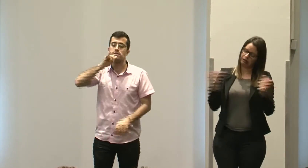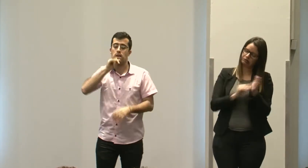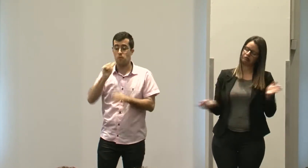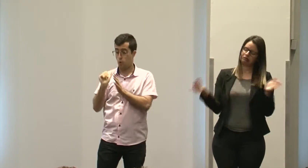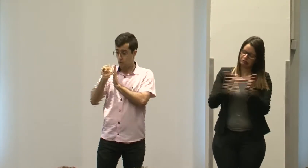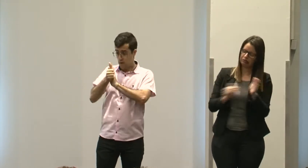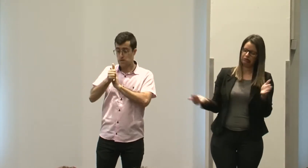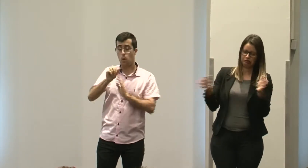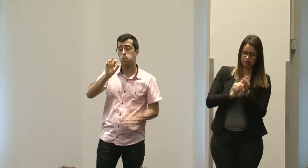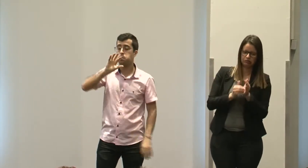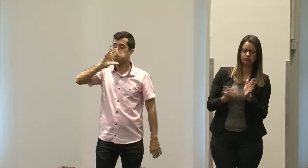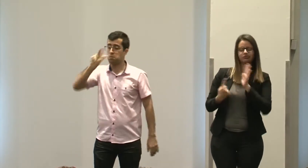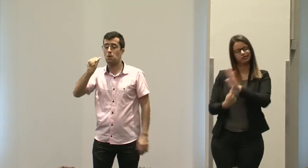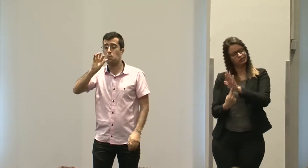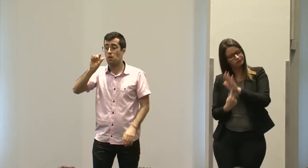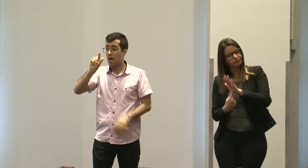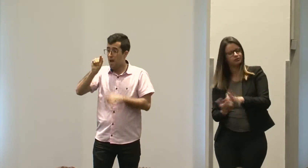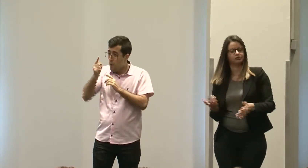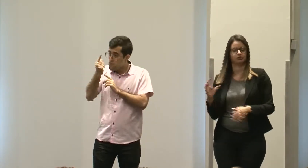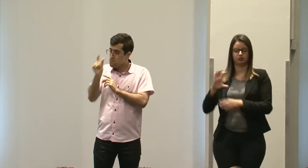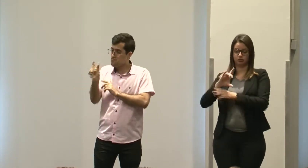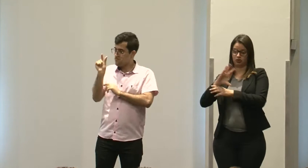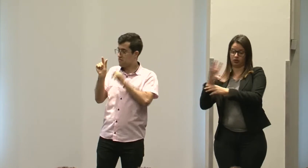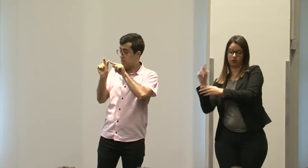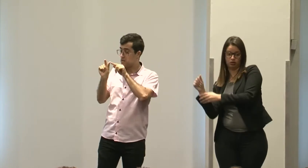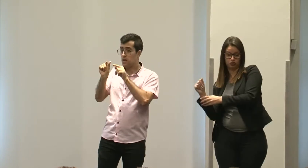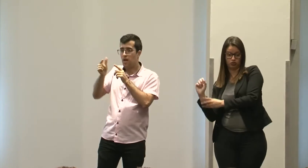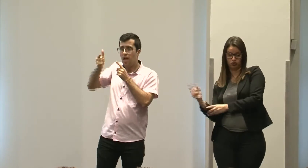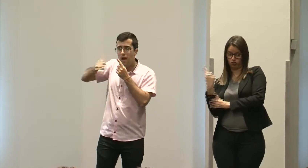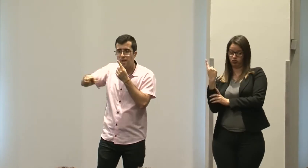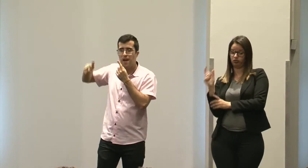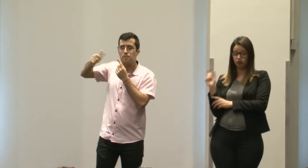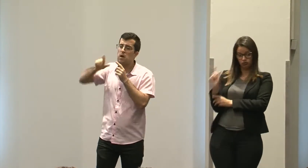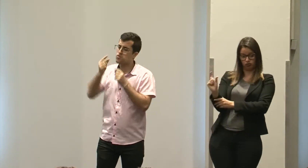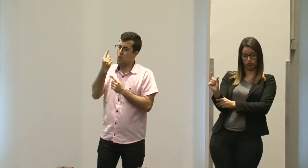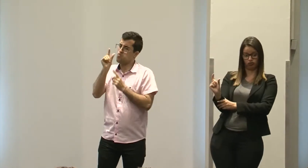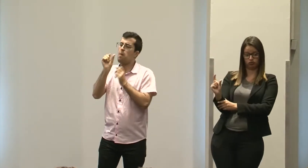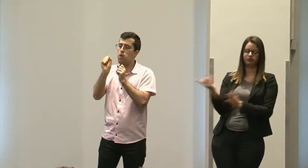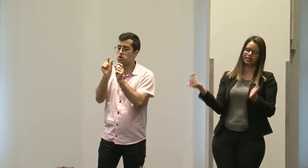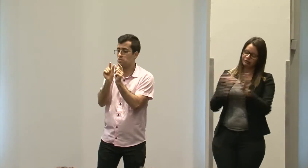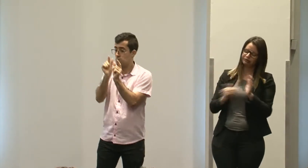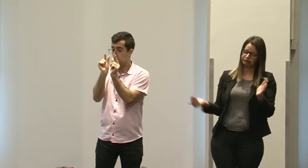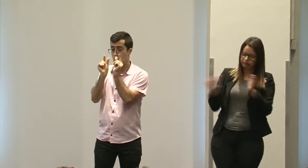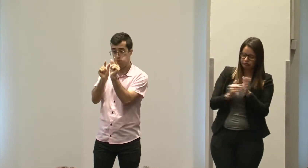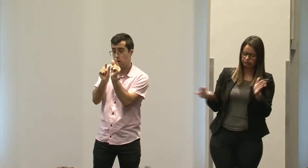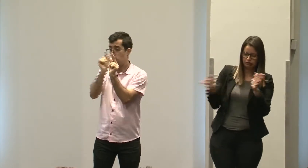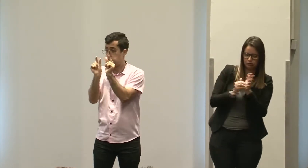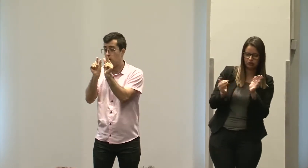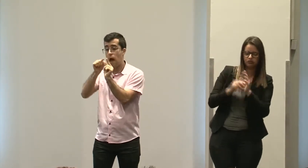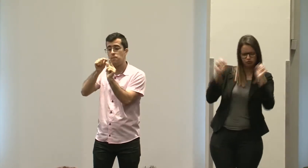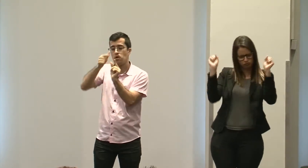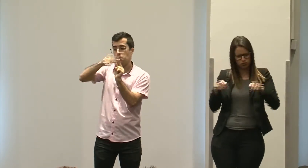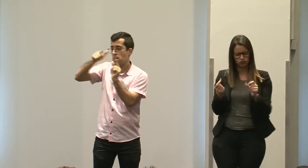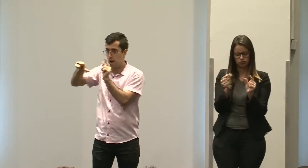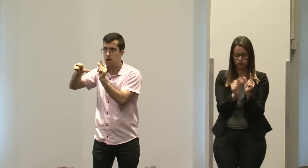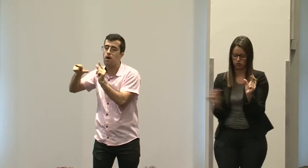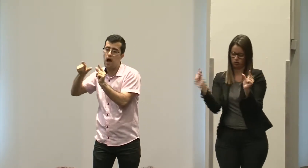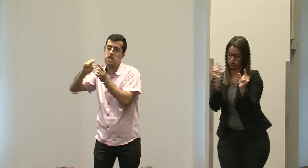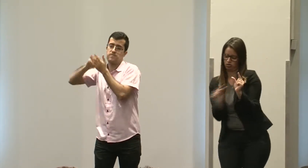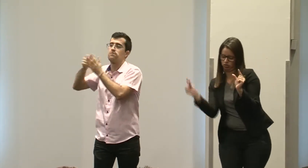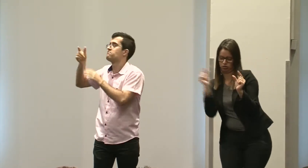Reduplicação é um conceito que nós utilizamos com o uso de configurações repetida naquele